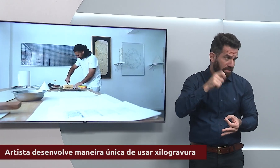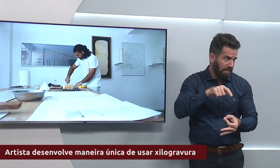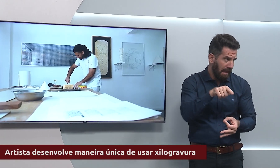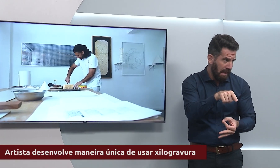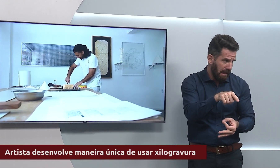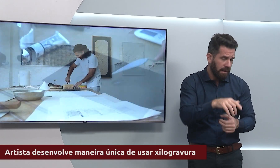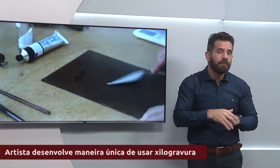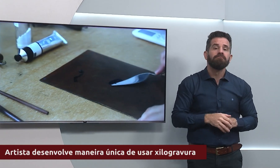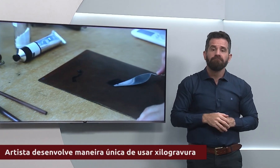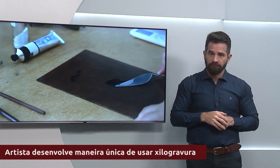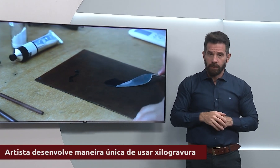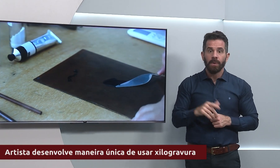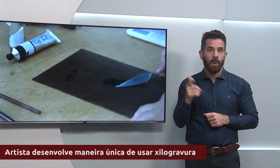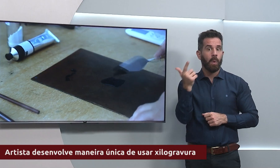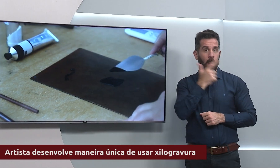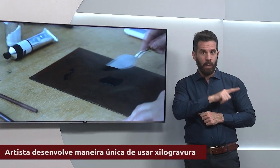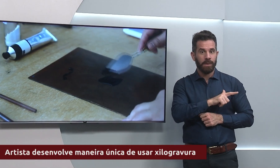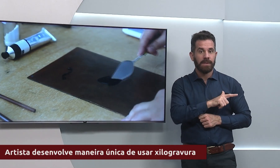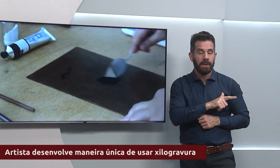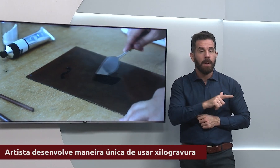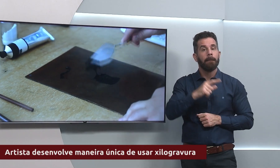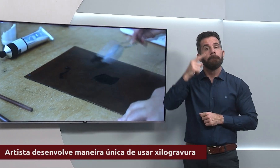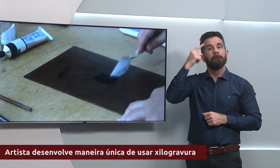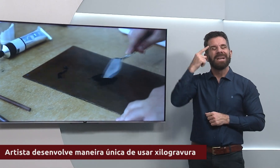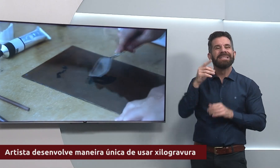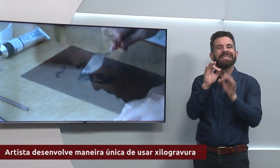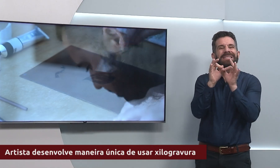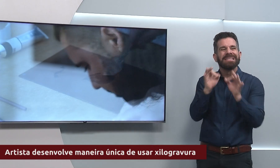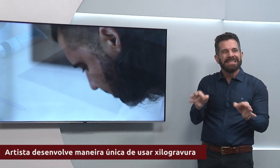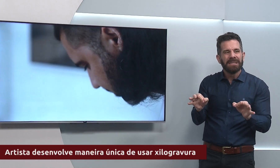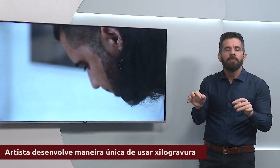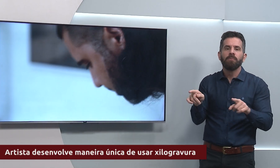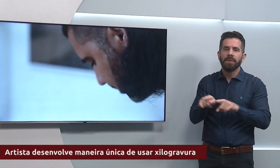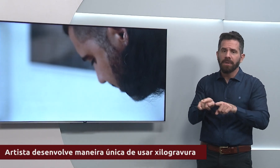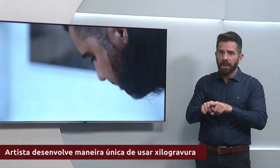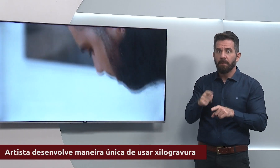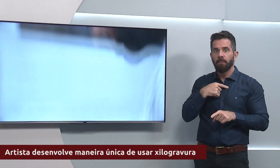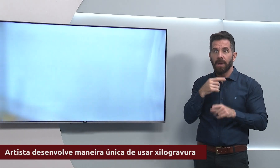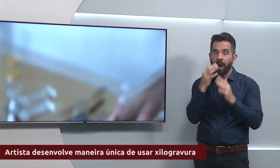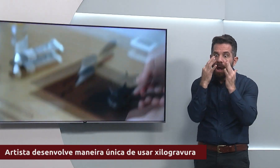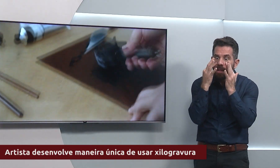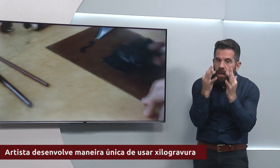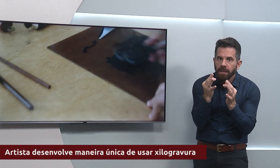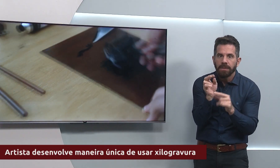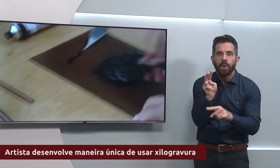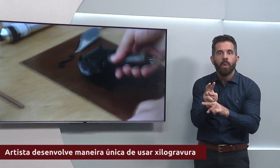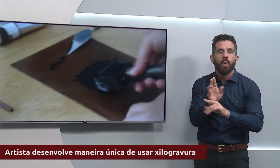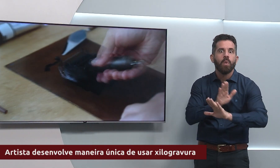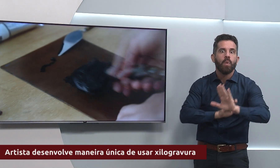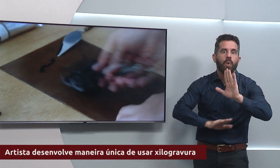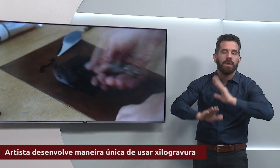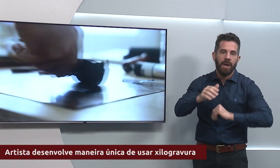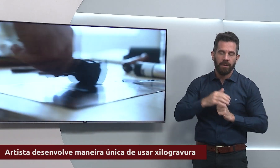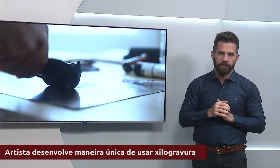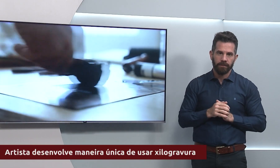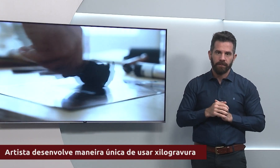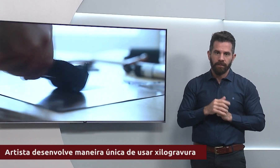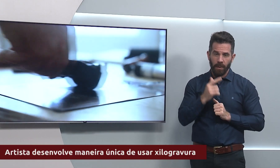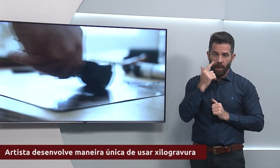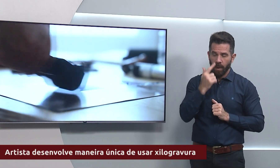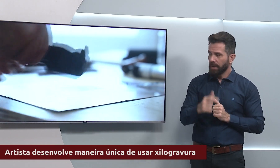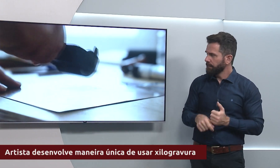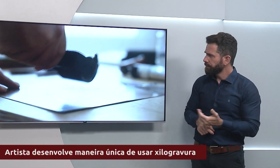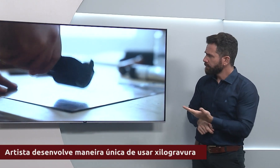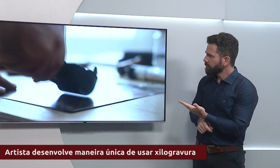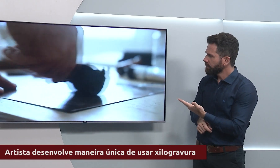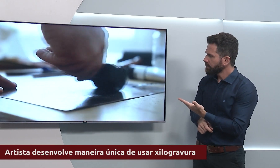criar as telas, embora simples, exige muita atenção e cuidado. A tinta é espalhada